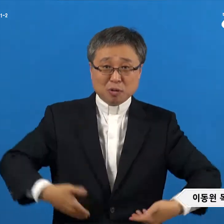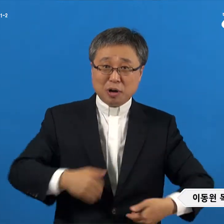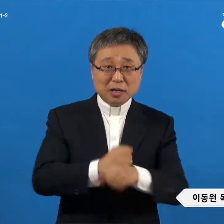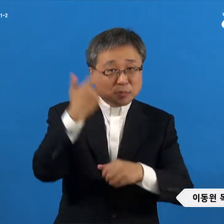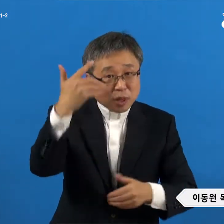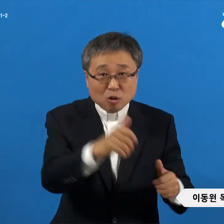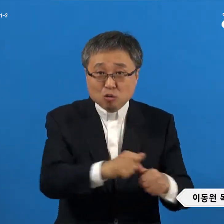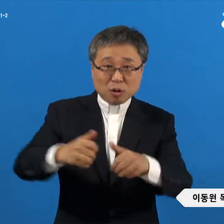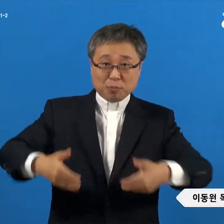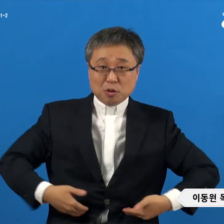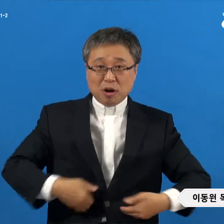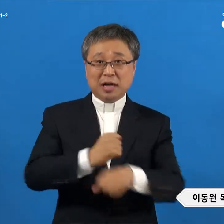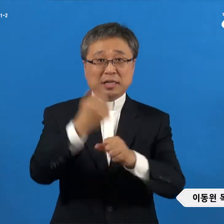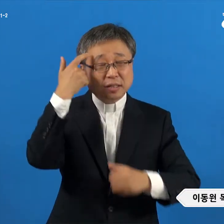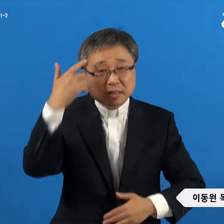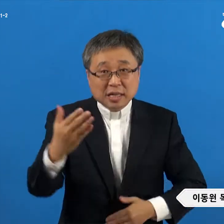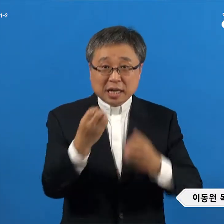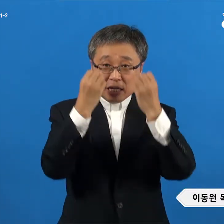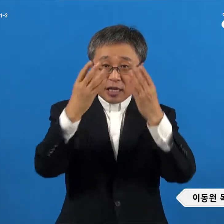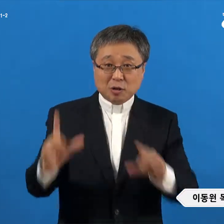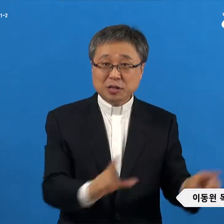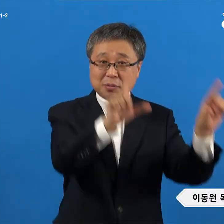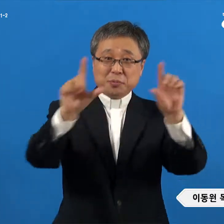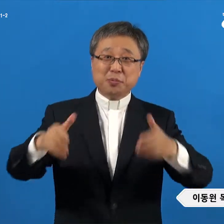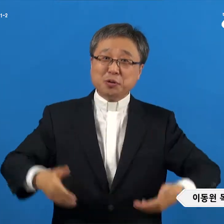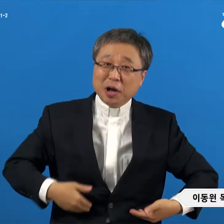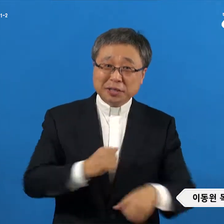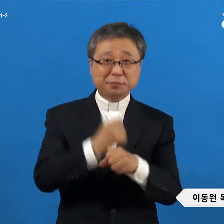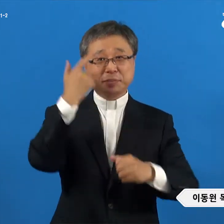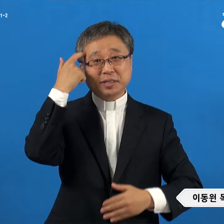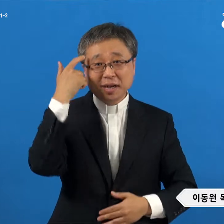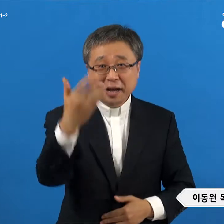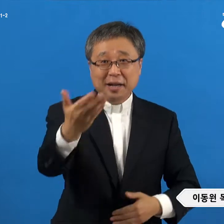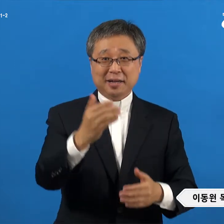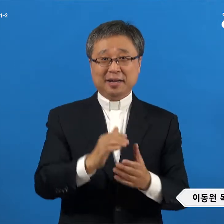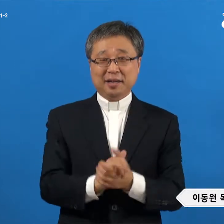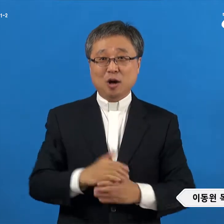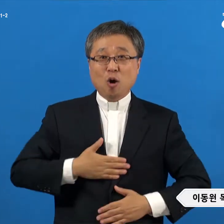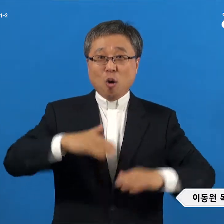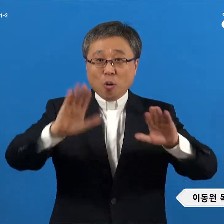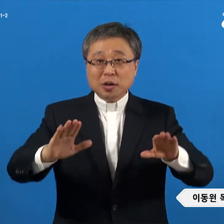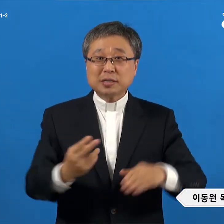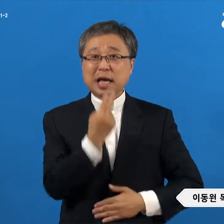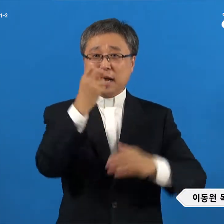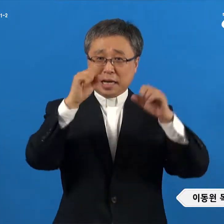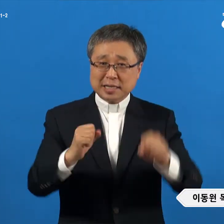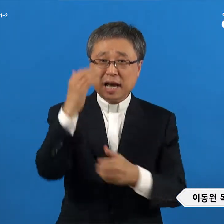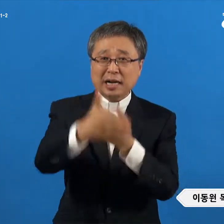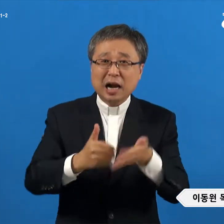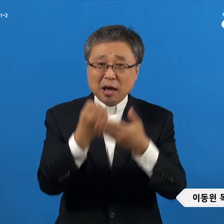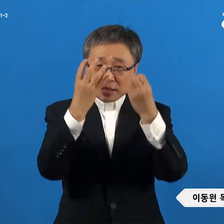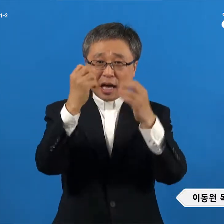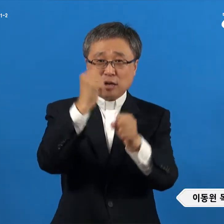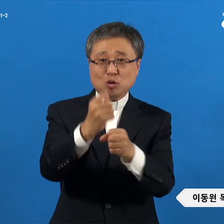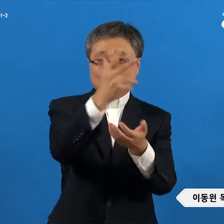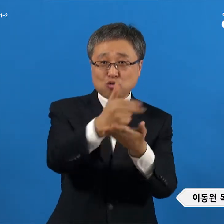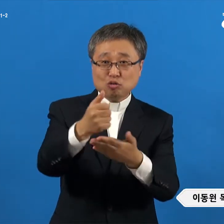구원이 필요하십니까? 새로운 삶이 필요하십니까? 오늘 살아계신 하나님 창조주 앞에 이렇게 시작하지